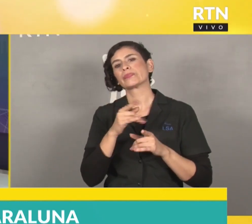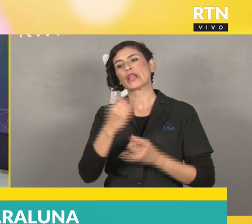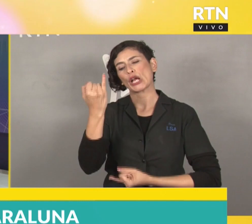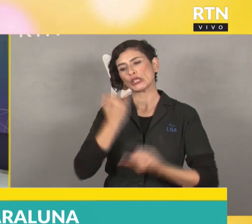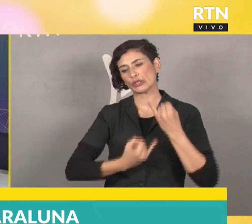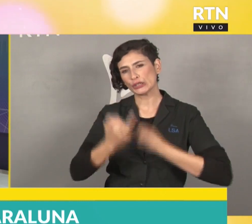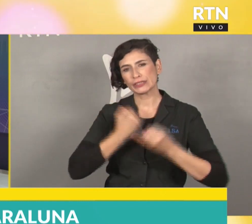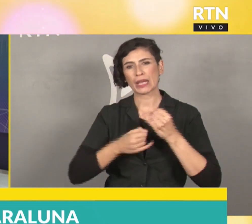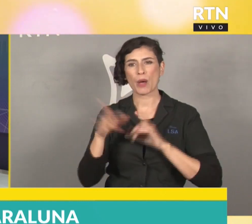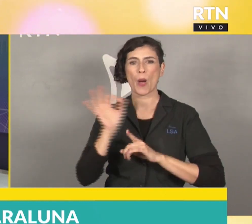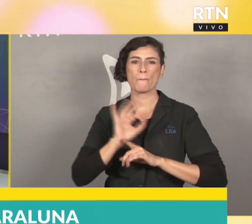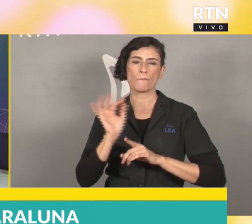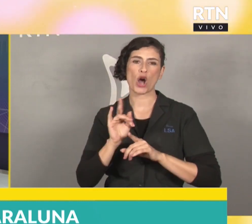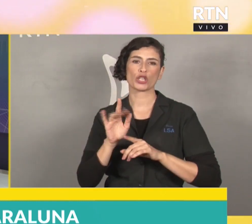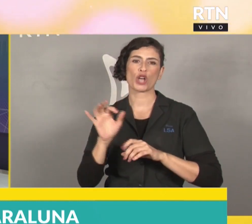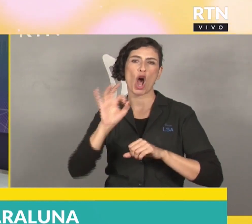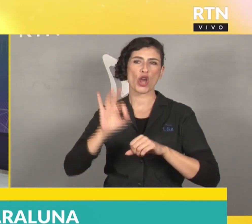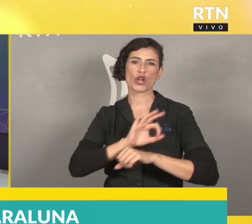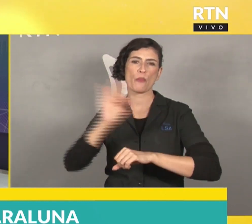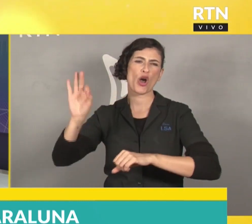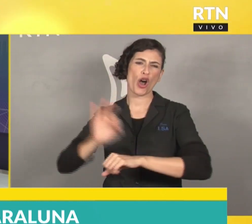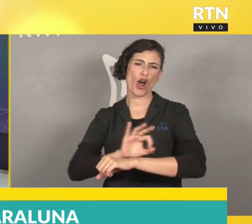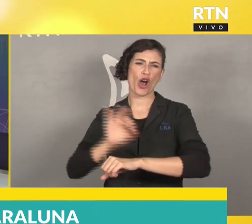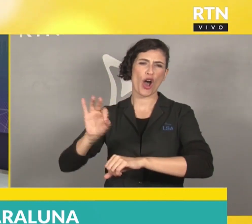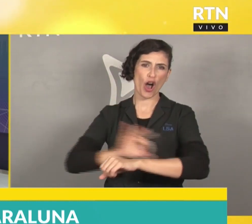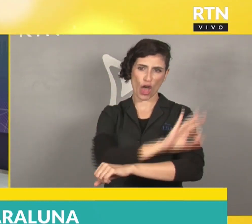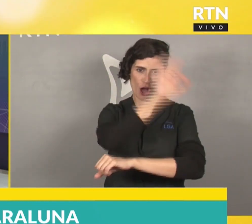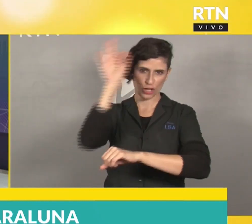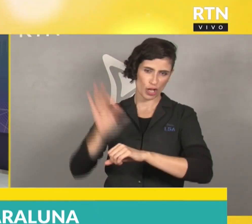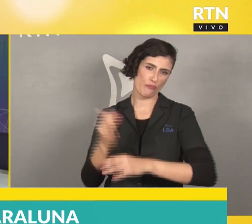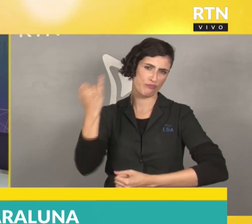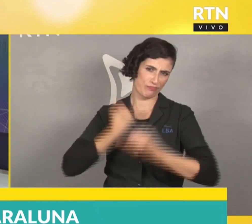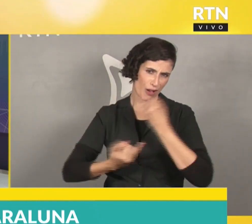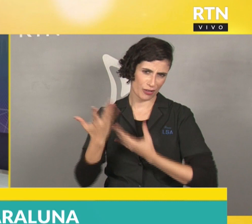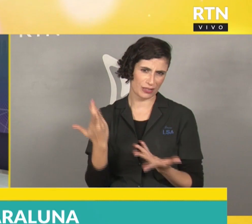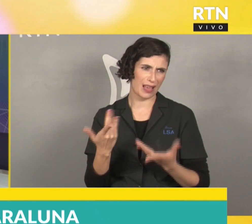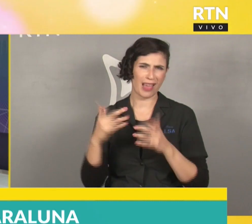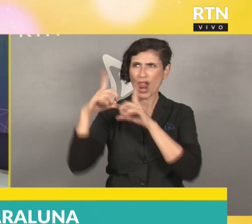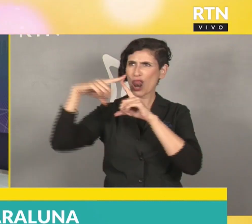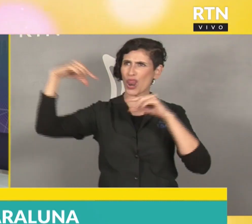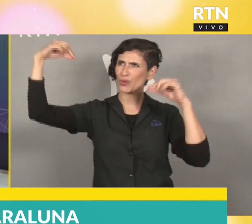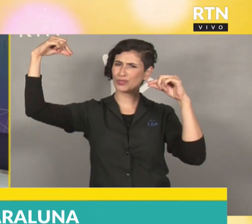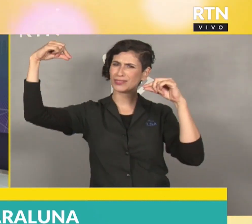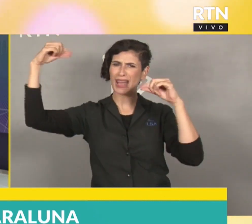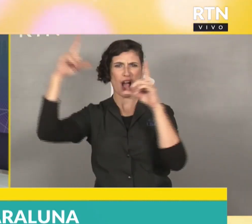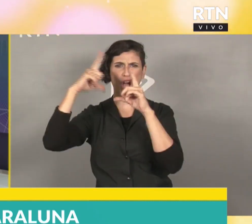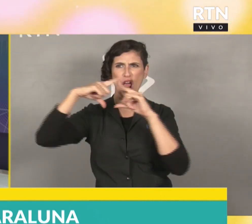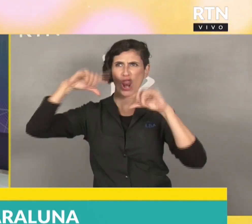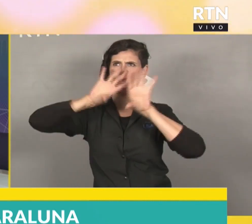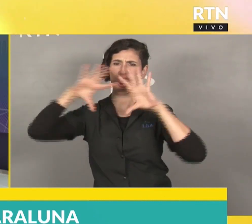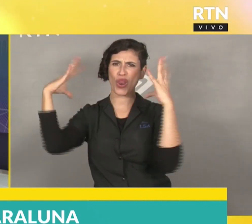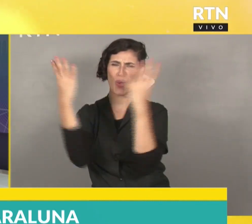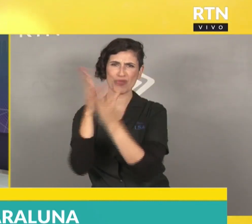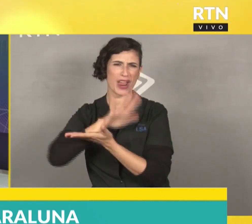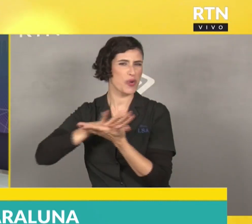los signos y estos días. Creo que habías hablado de la luna, luna llena, no me acuerdo ahora. La luna